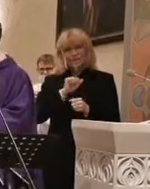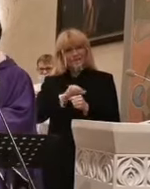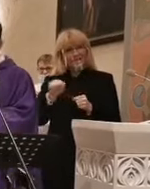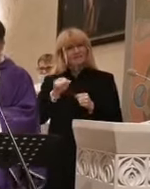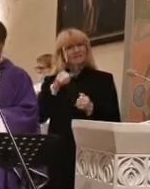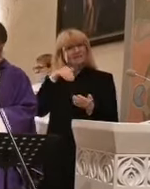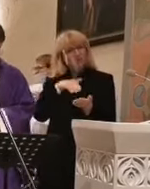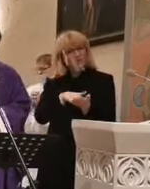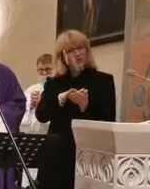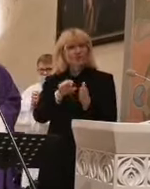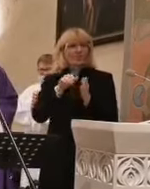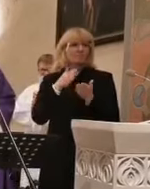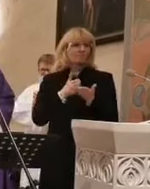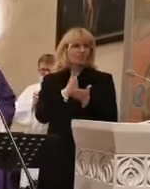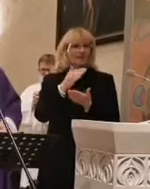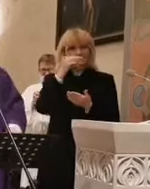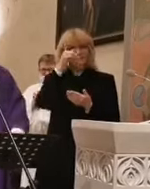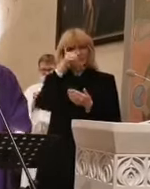Cristo.